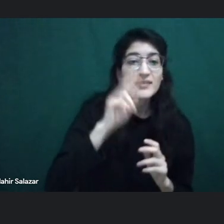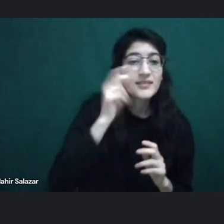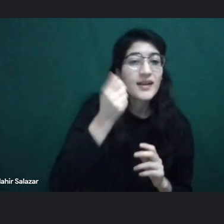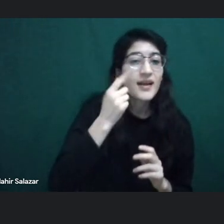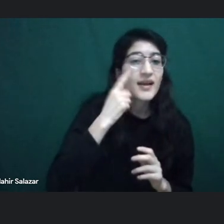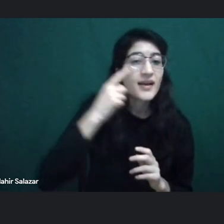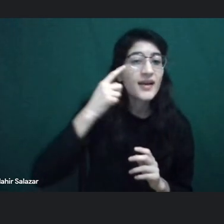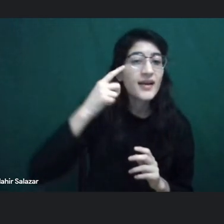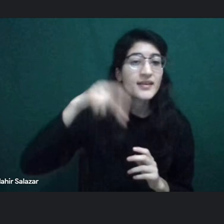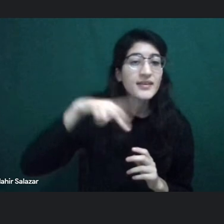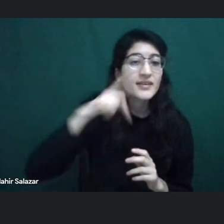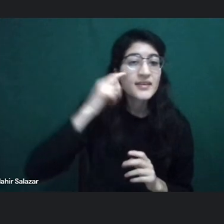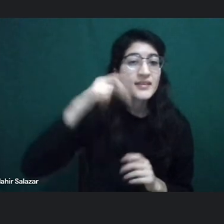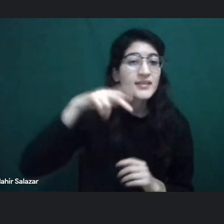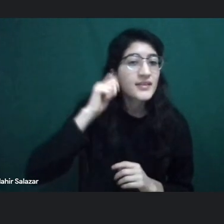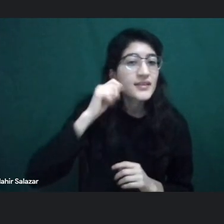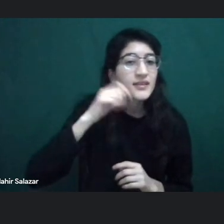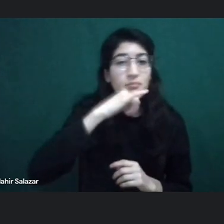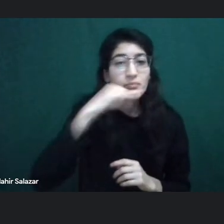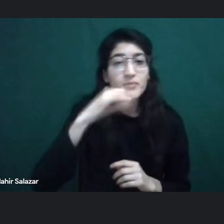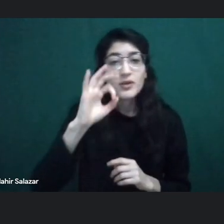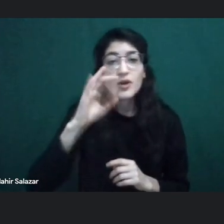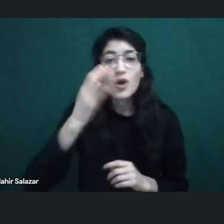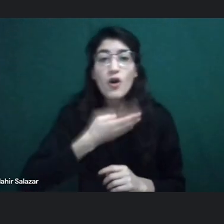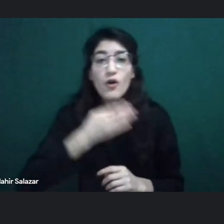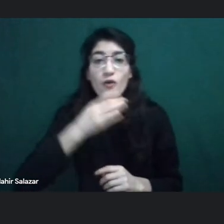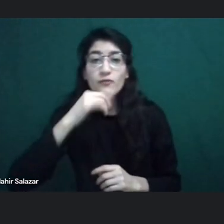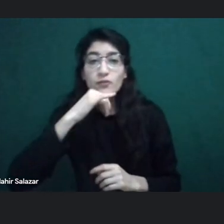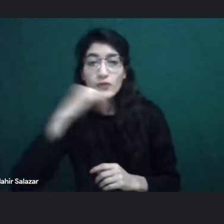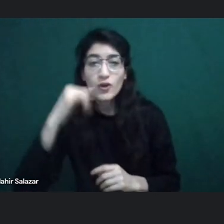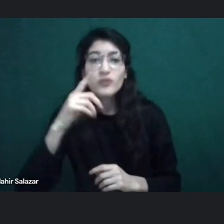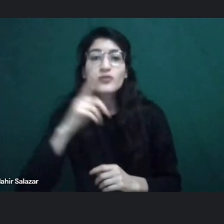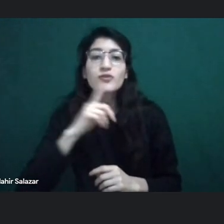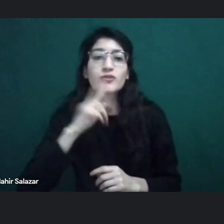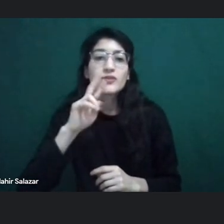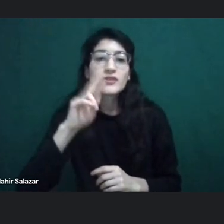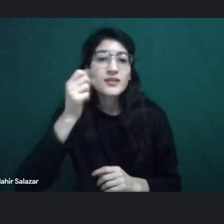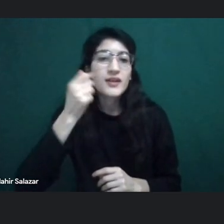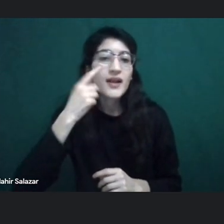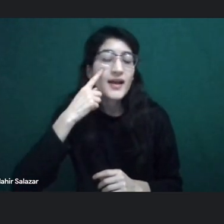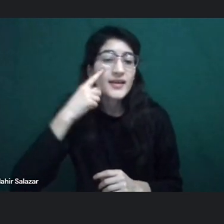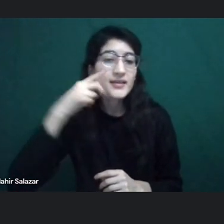Approaches. Bien, entonces, training está también como